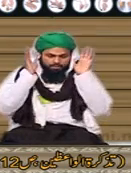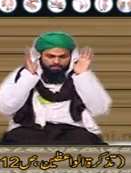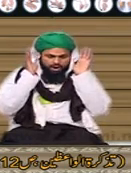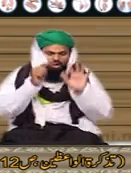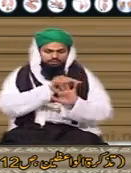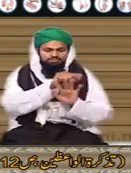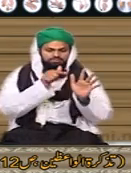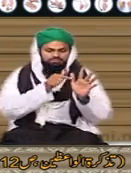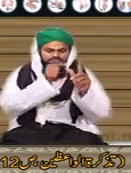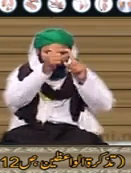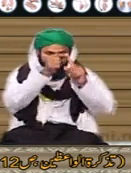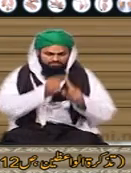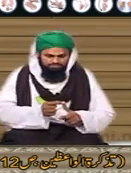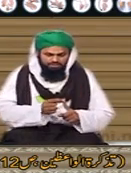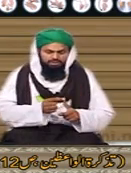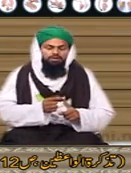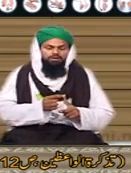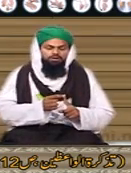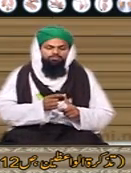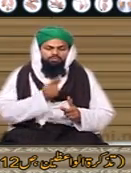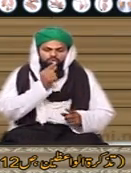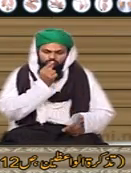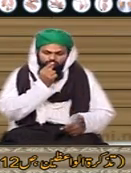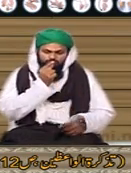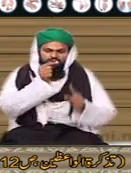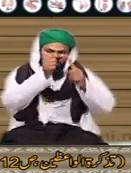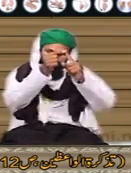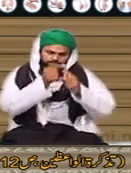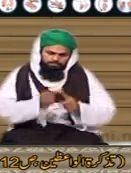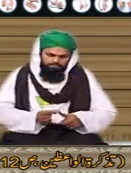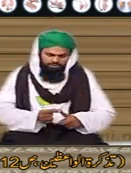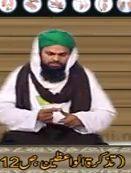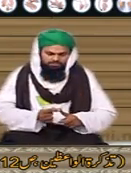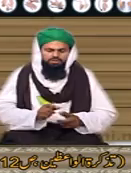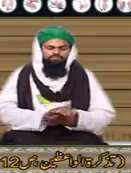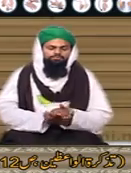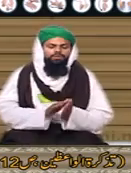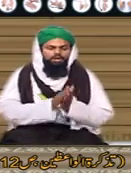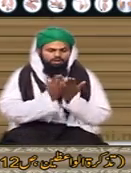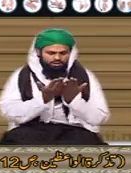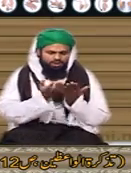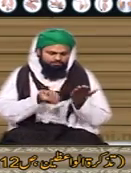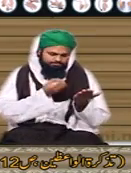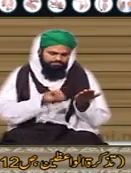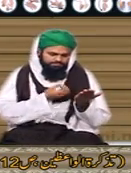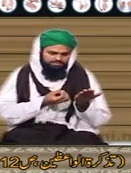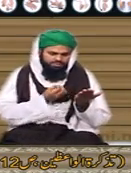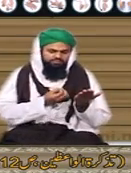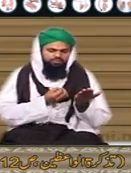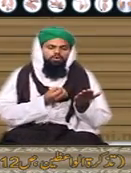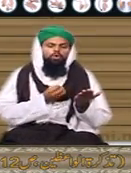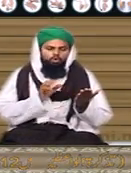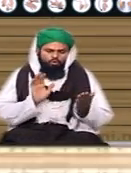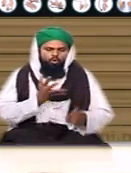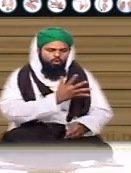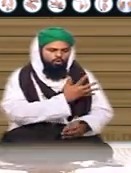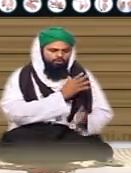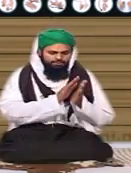تھا۔ یہ واقعہ تذکرۃ الواعظین میں نے پڑھا، شرح الصدور میں بھی کچھ فرق کے ساتھ یہ واقعہ نقل